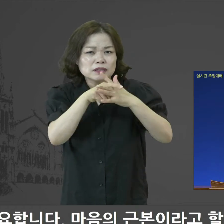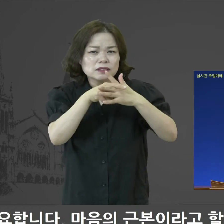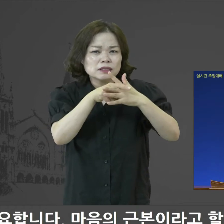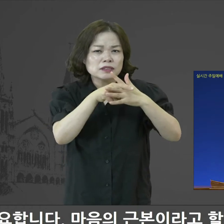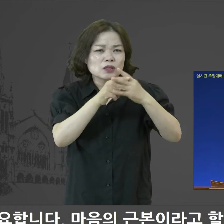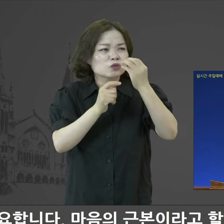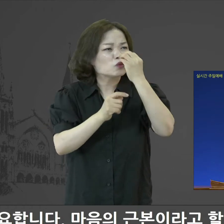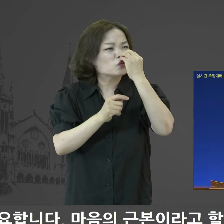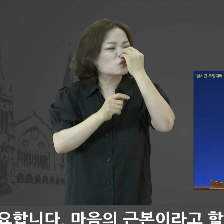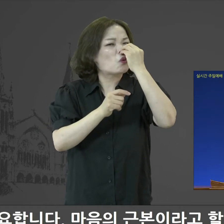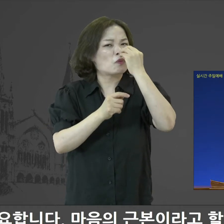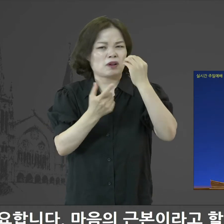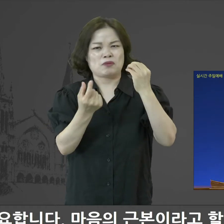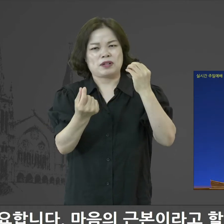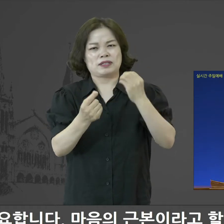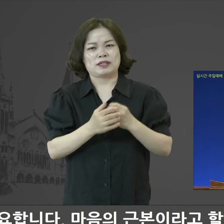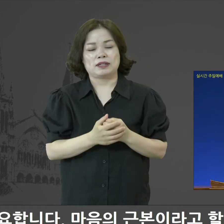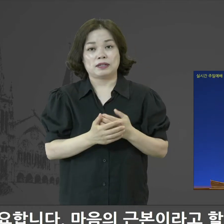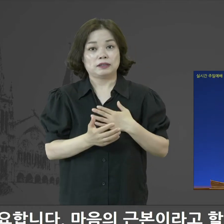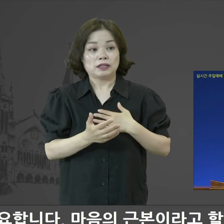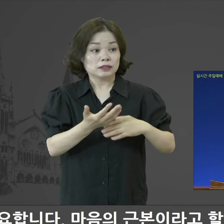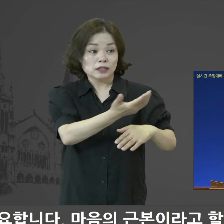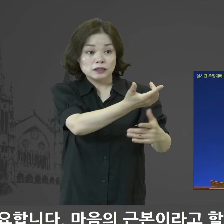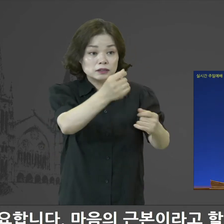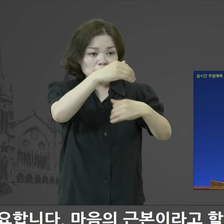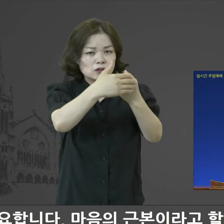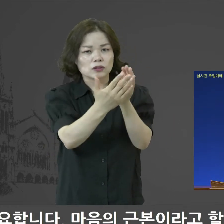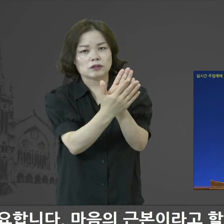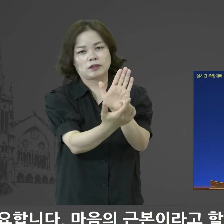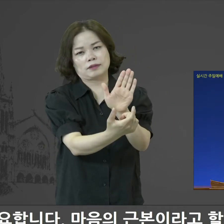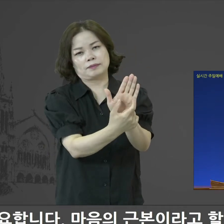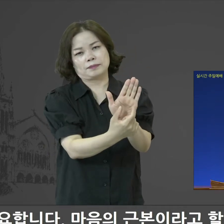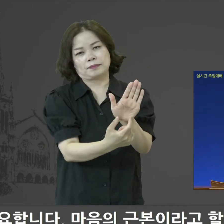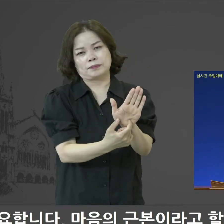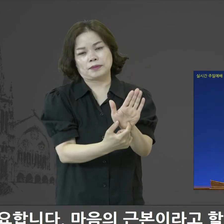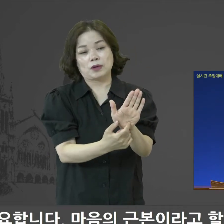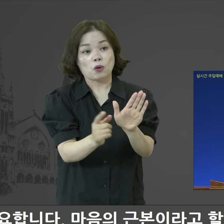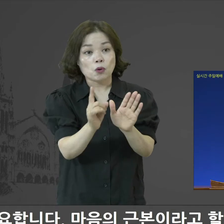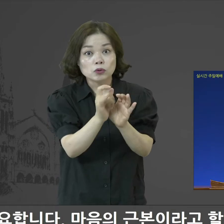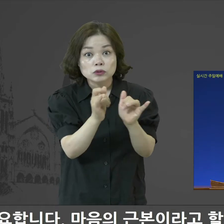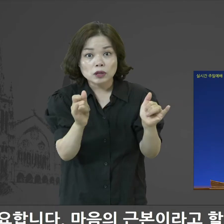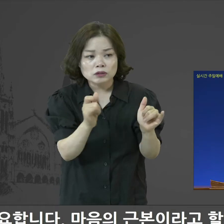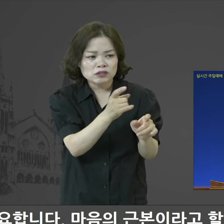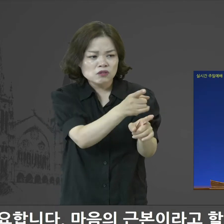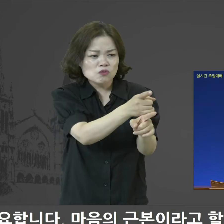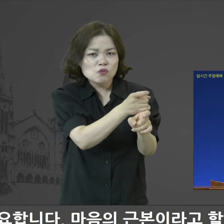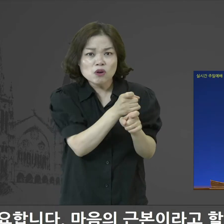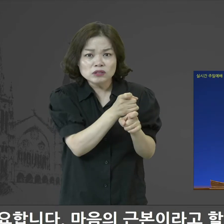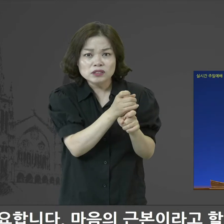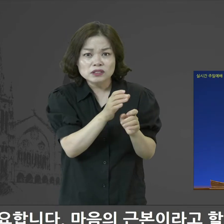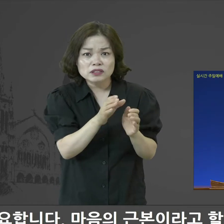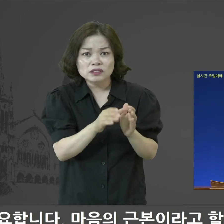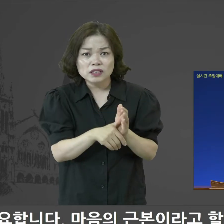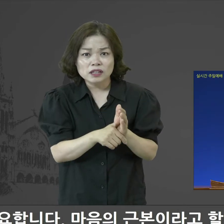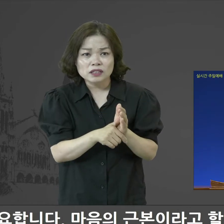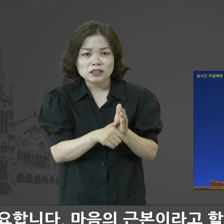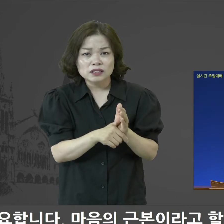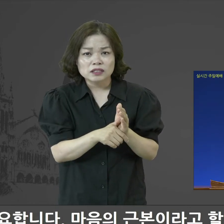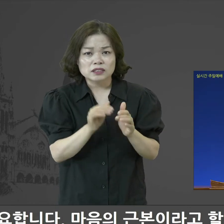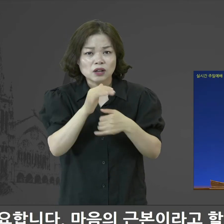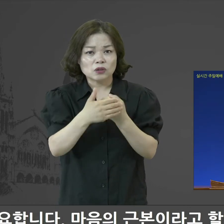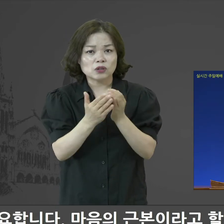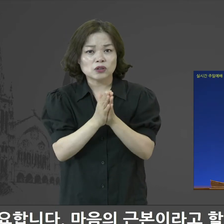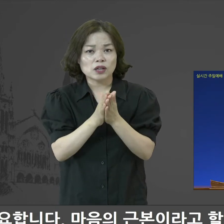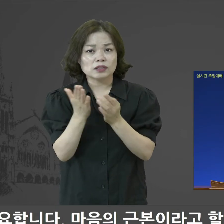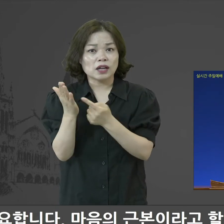생각이 교만해지면 교만해지는 거예요. 이거 제 얘기가 아닙니다. 다 성경에 있는 얘기들입니다. 어떤 사람하고 원수될 때 성경이 그려지는 그